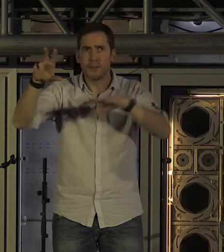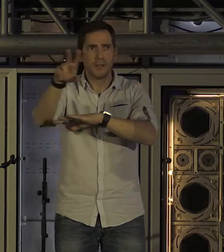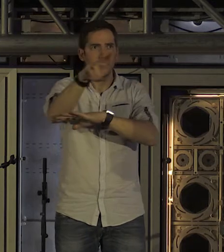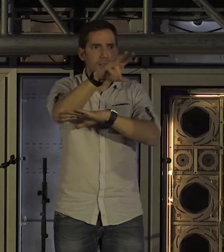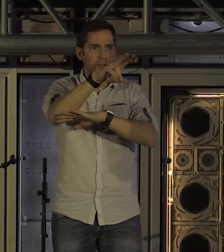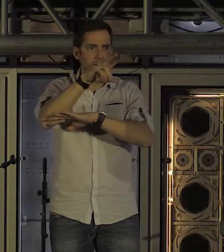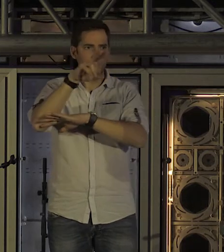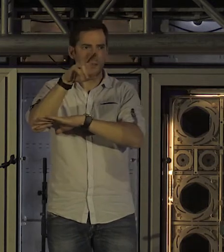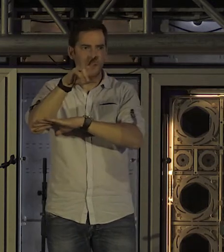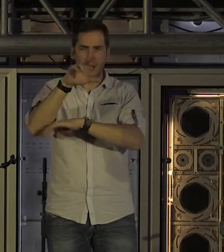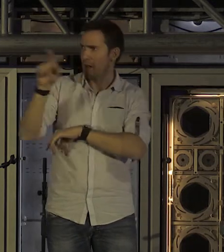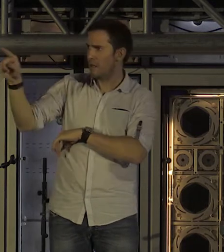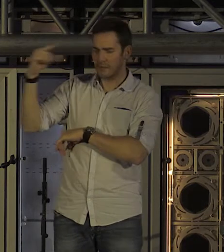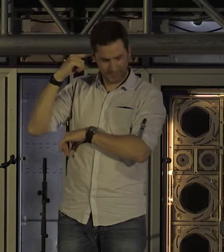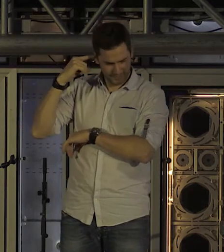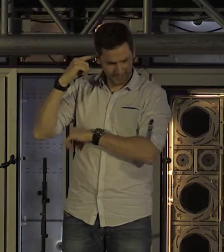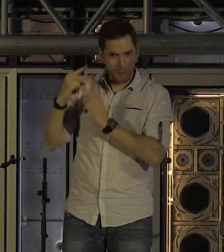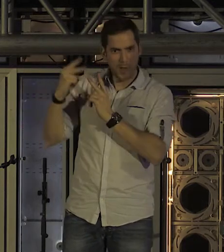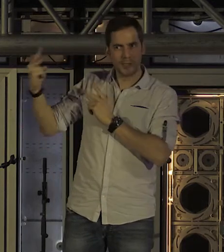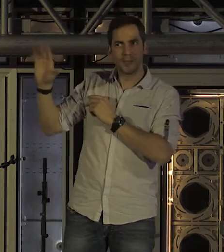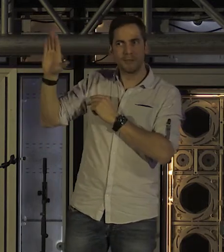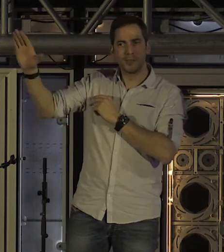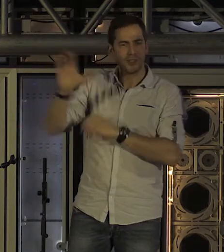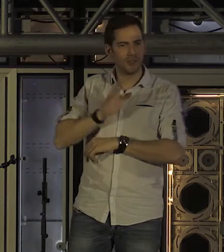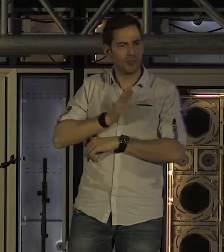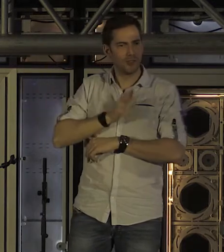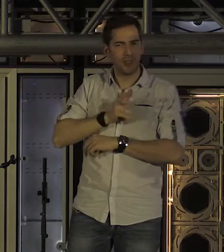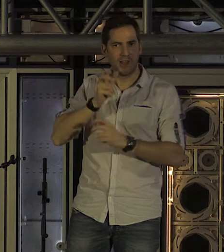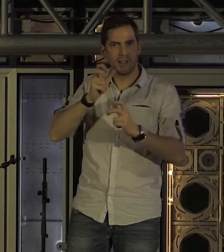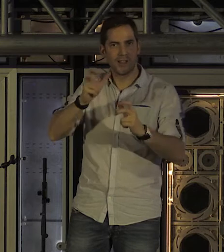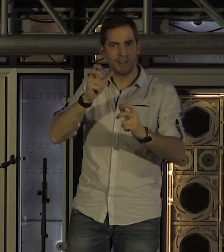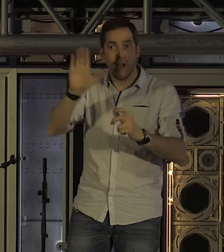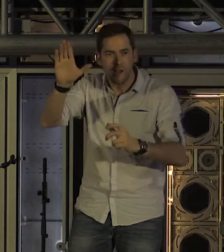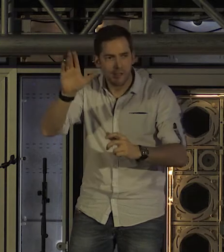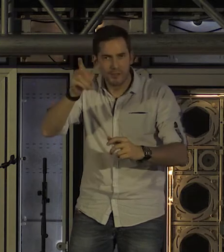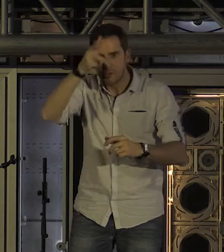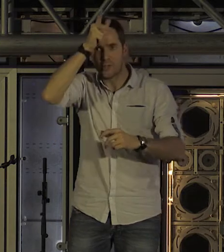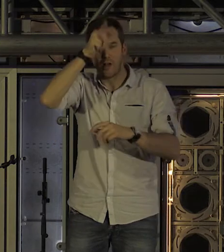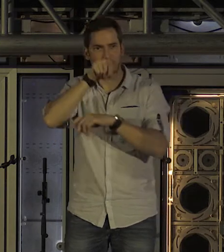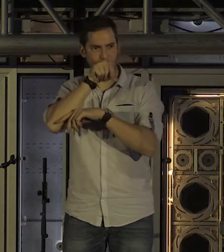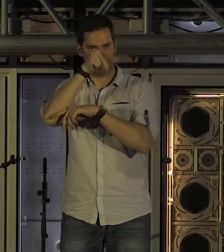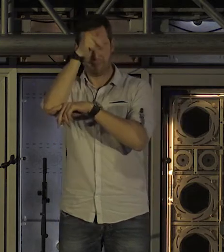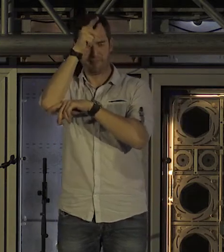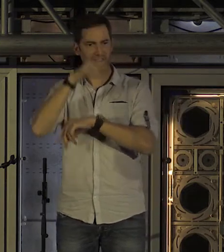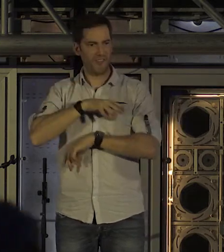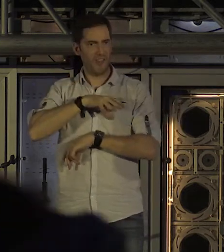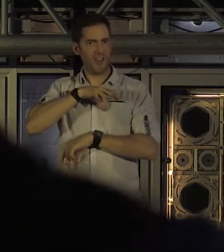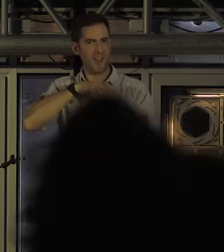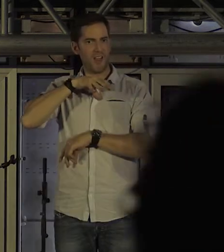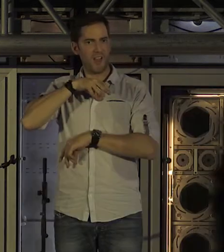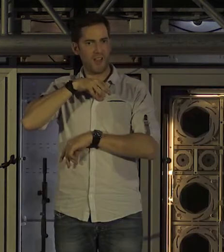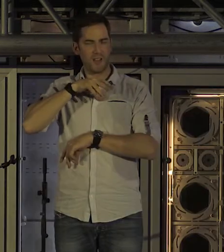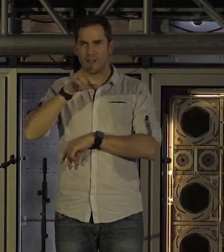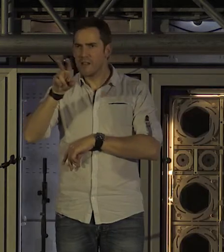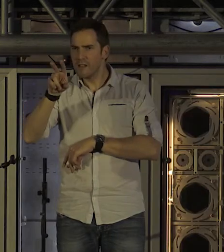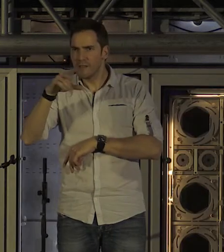Chez les voisins grogne un chien, un coq chante, la crête toute luisante. Sur le rebord